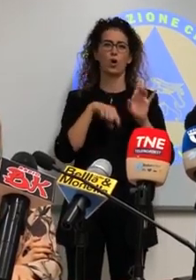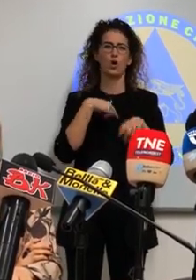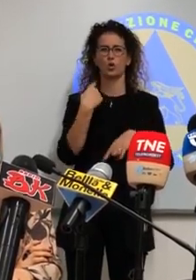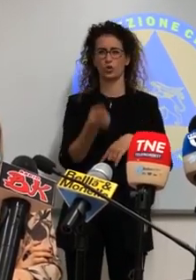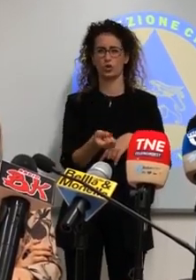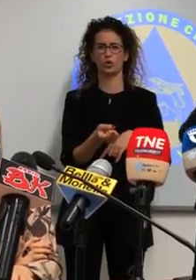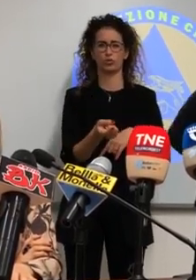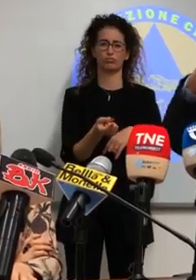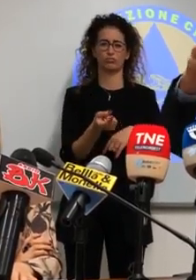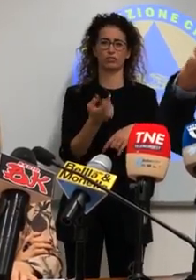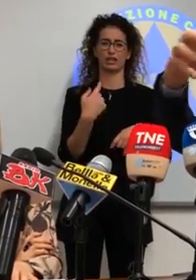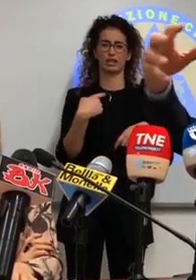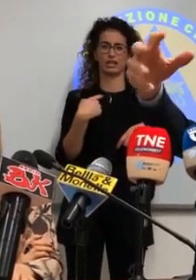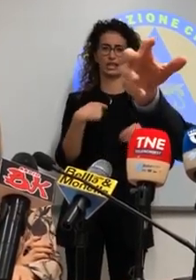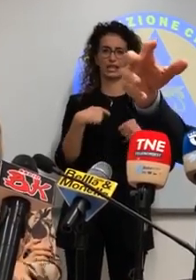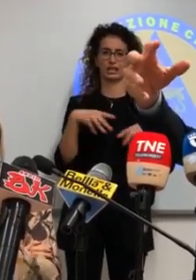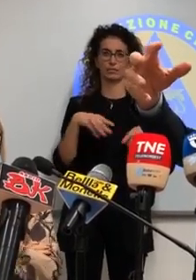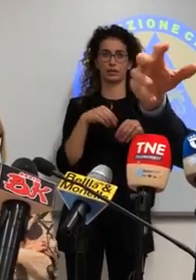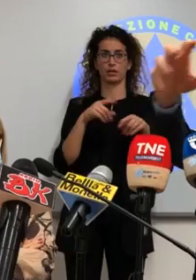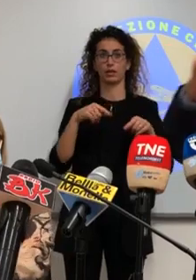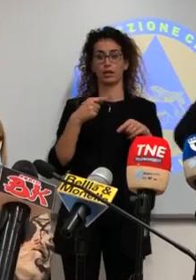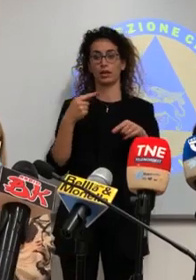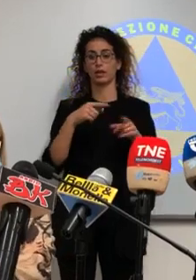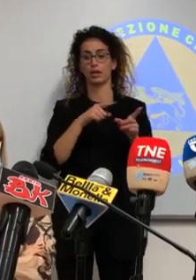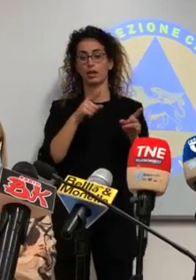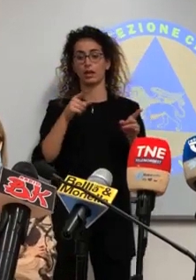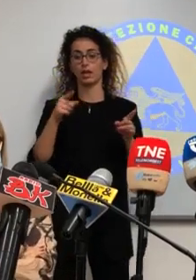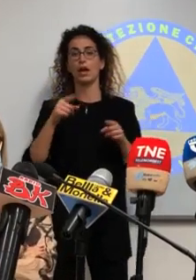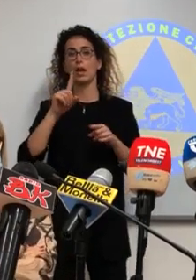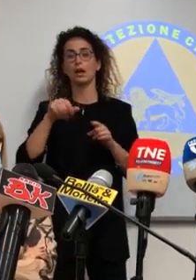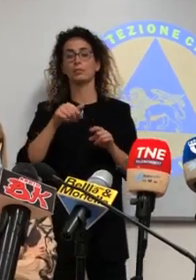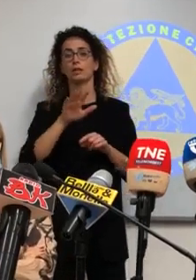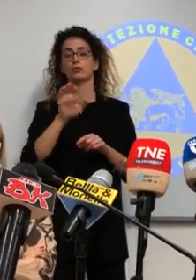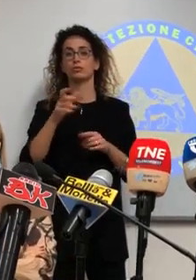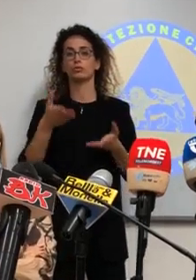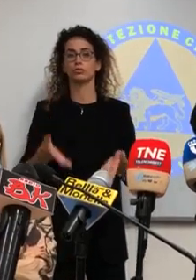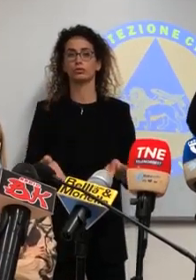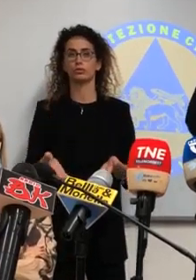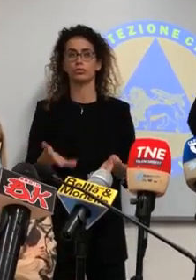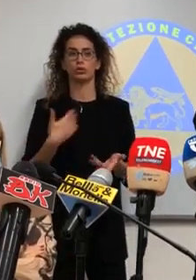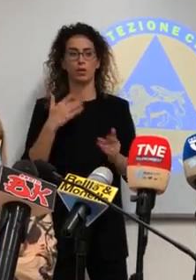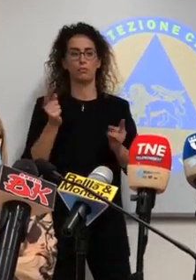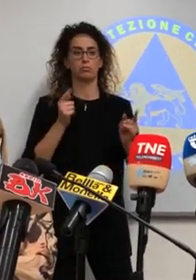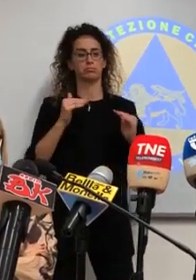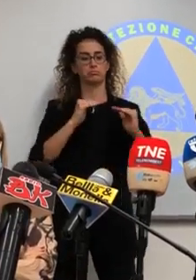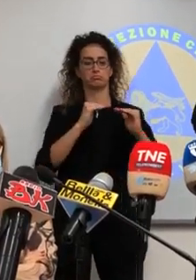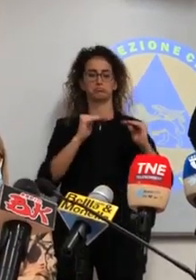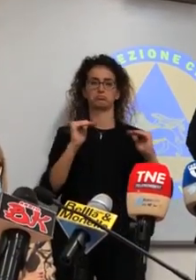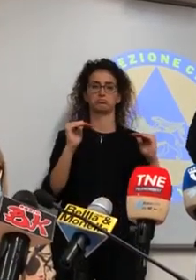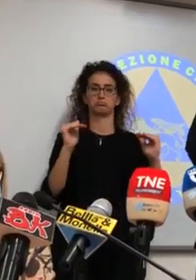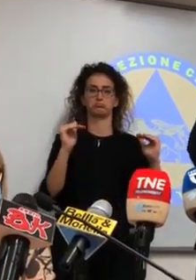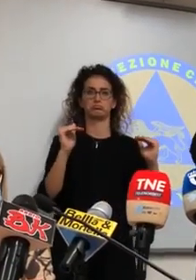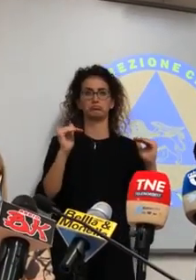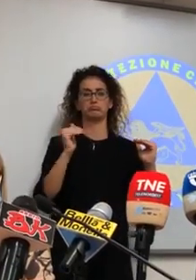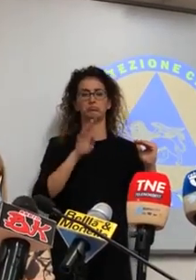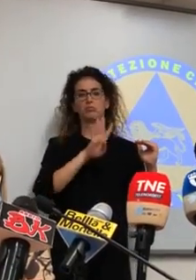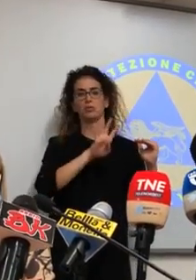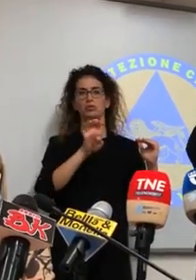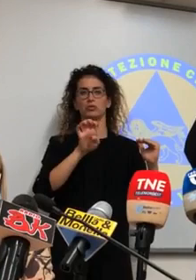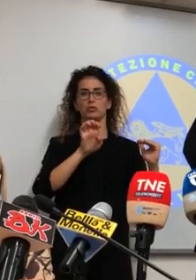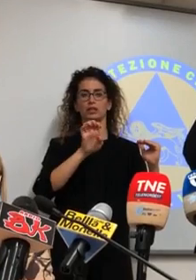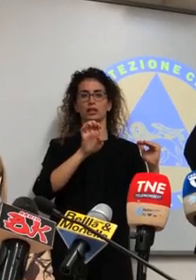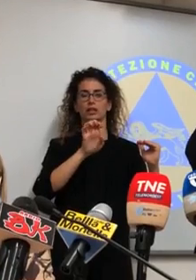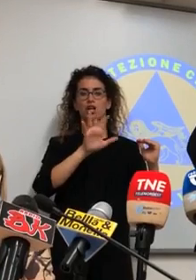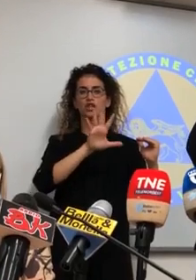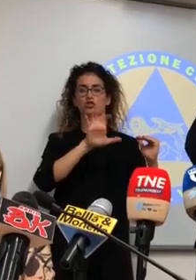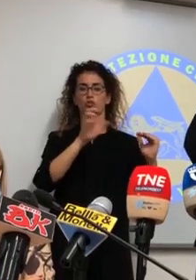di settembre, ai 1.500 di oggi. Abbiamo avuto un periodo di flat intorno ai 4.500